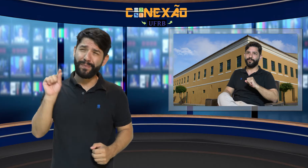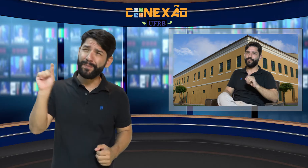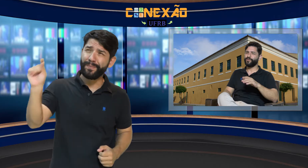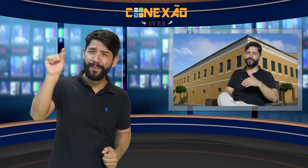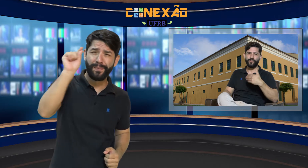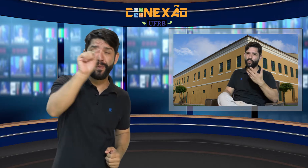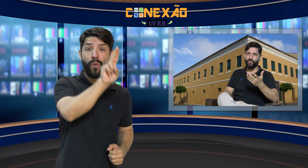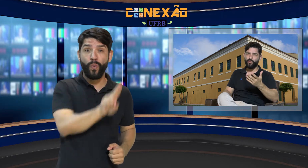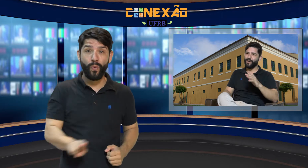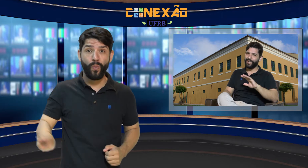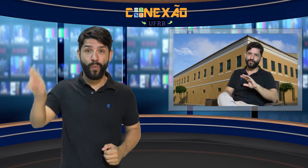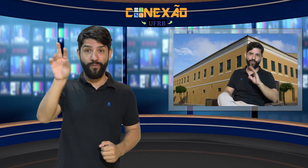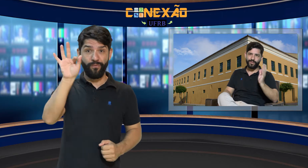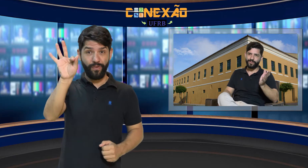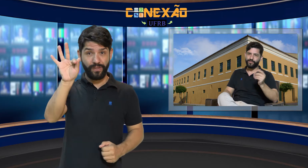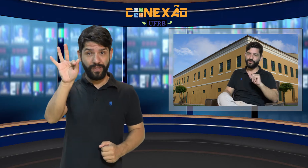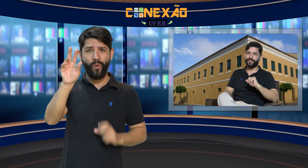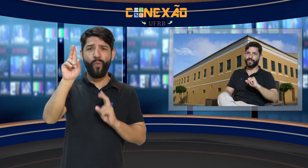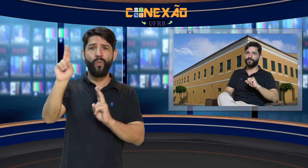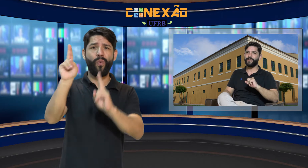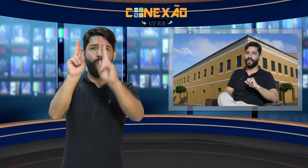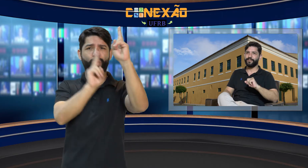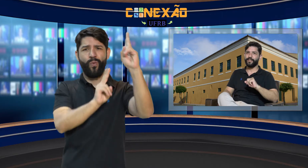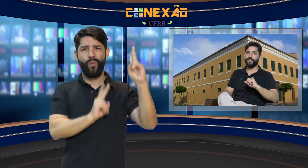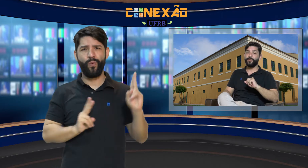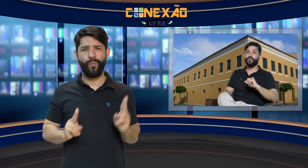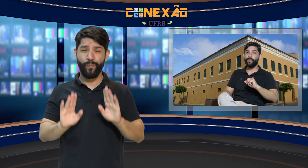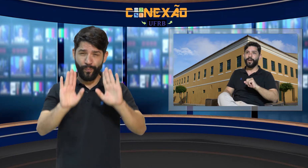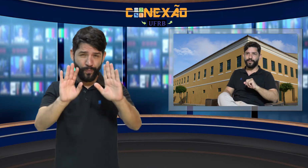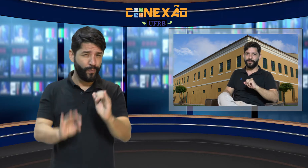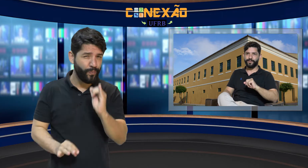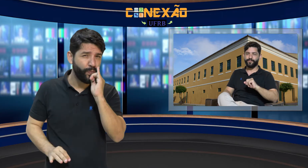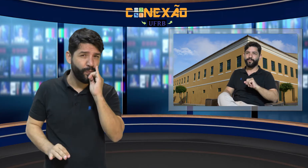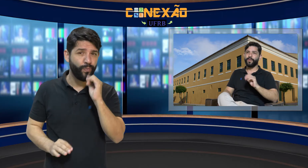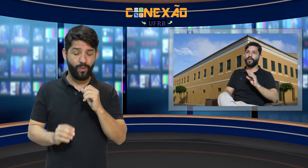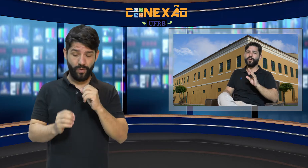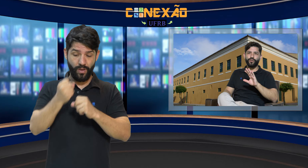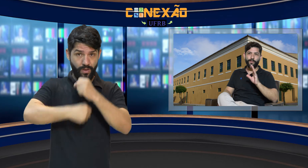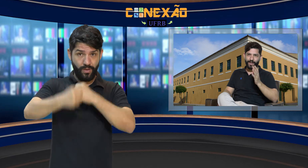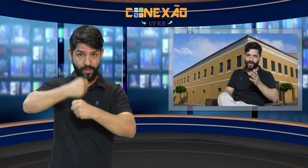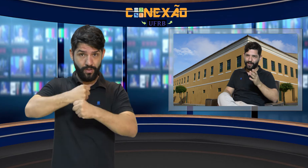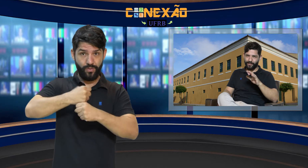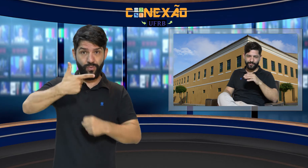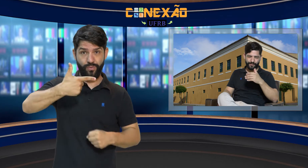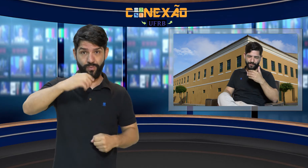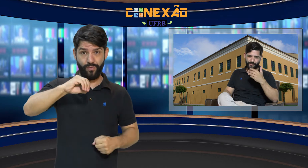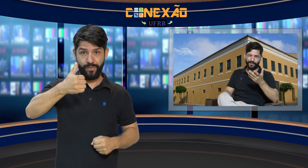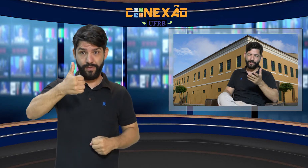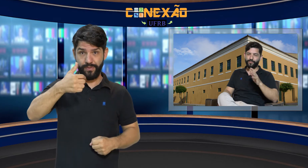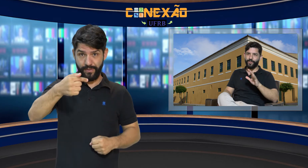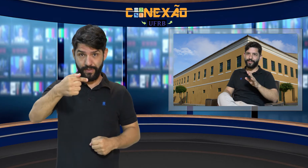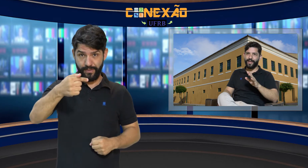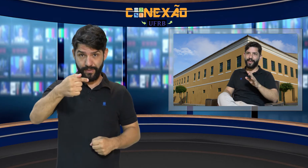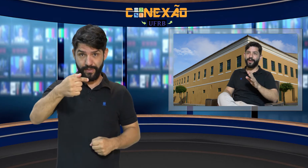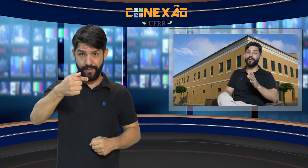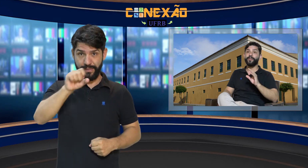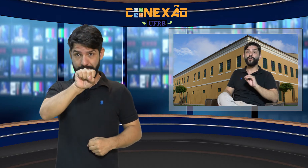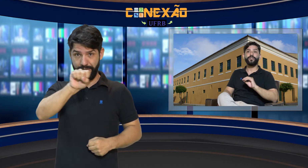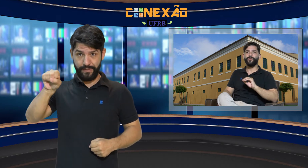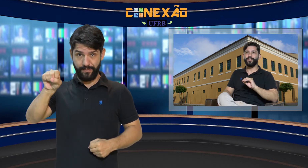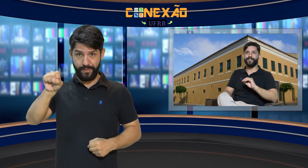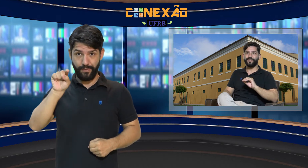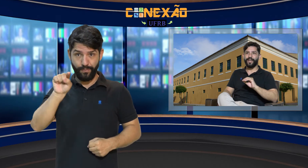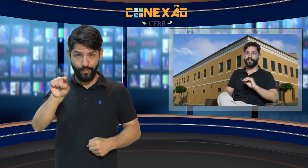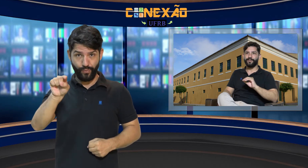esse desafio. Isso está sendo comum a todas as universidades federais no país. Só para nós termos uma ideia,